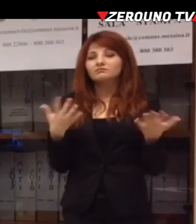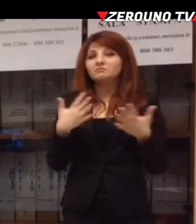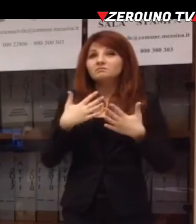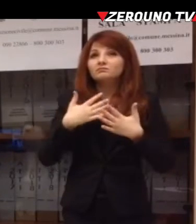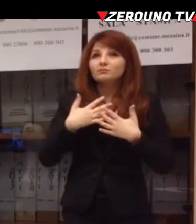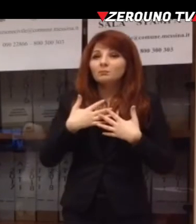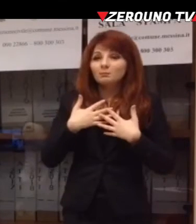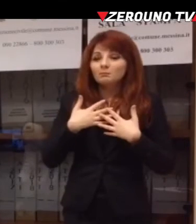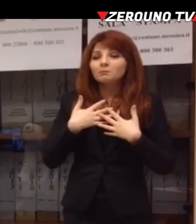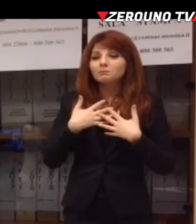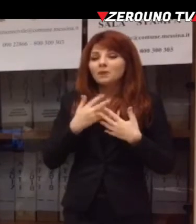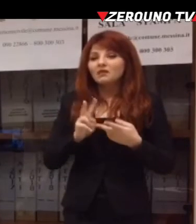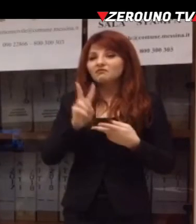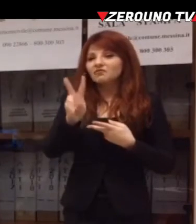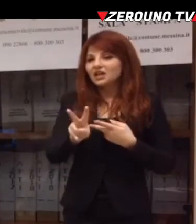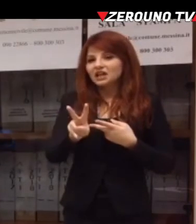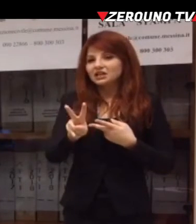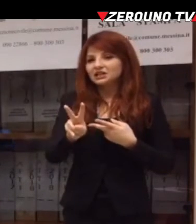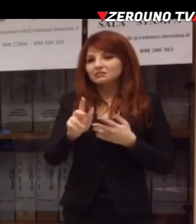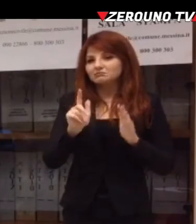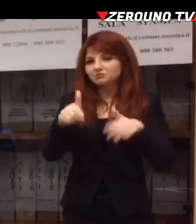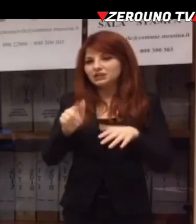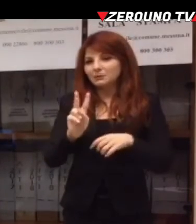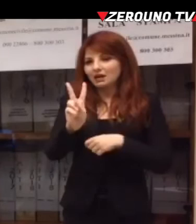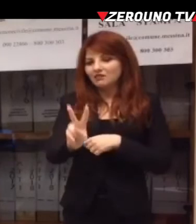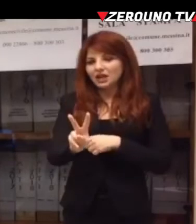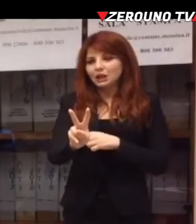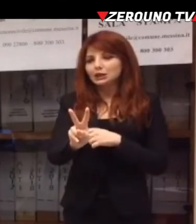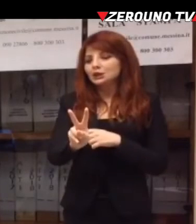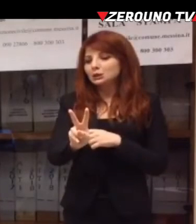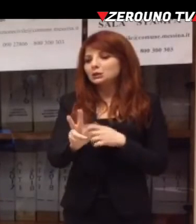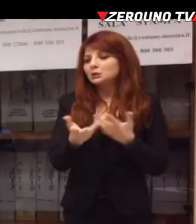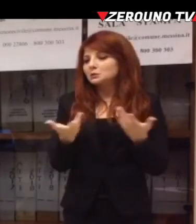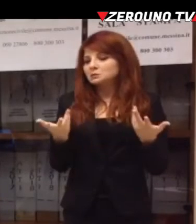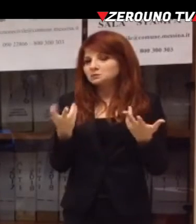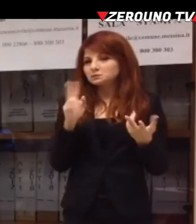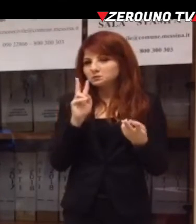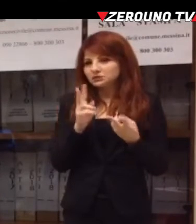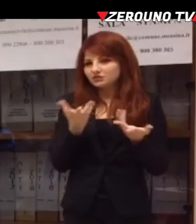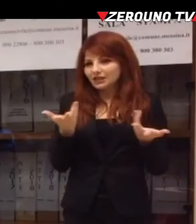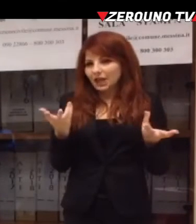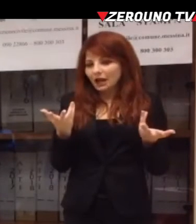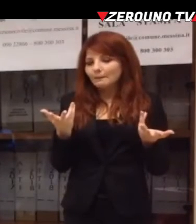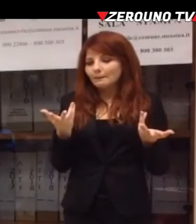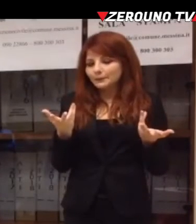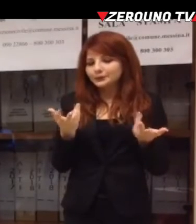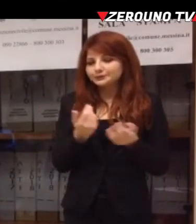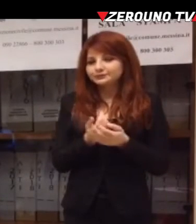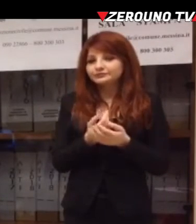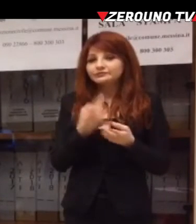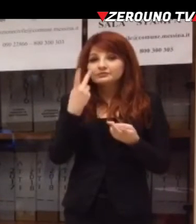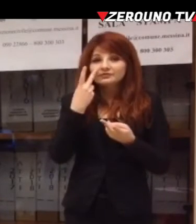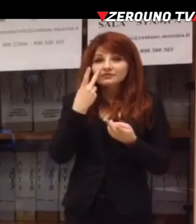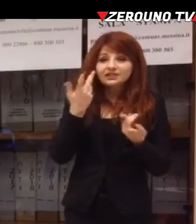a venerdì della prossima settimana. Se nel frattempo ci saranno anche delle novità per come ci dovremo